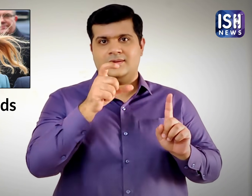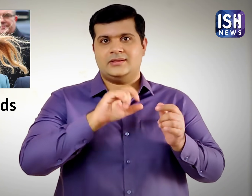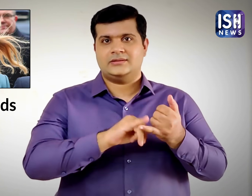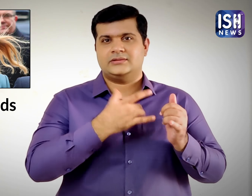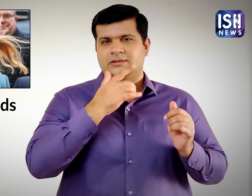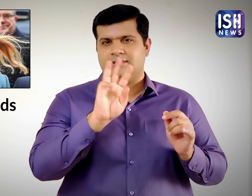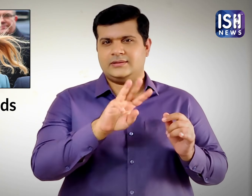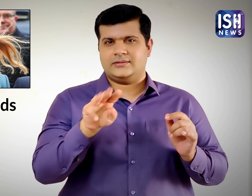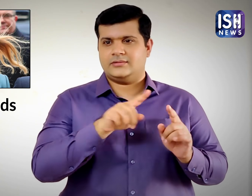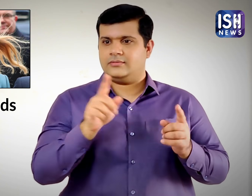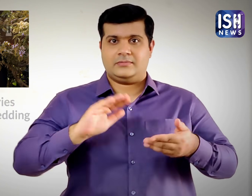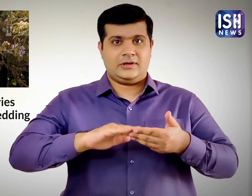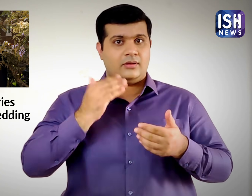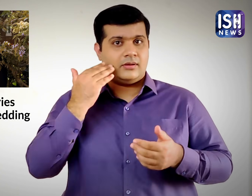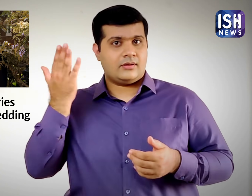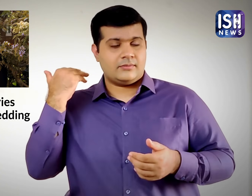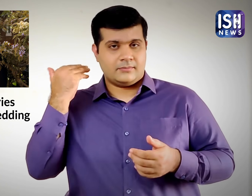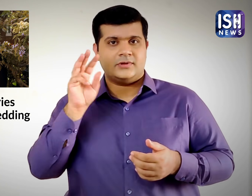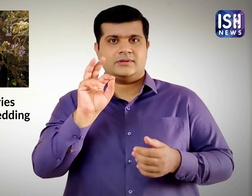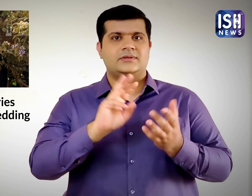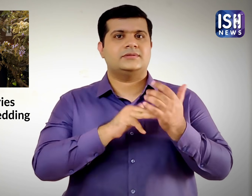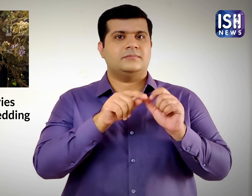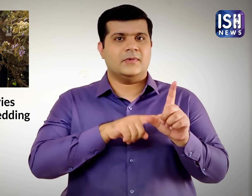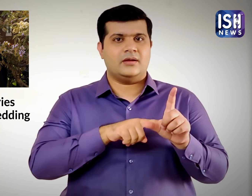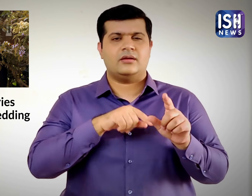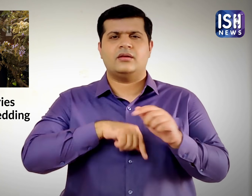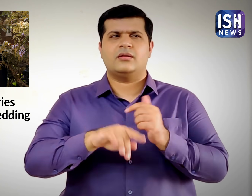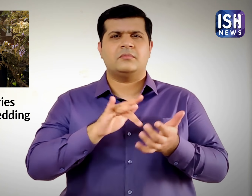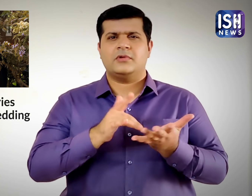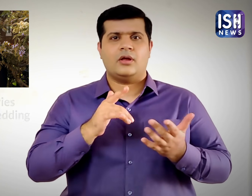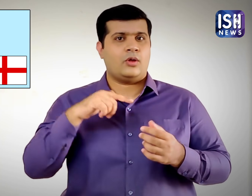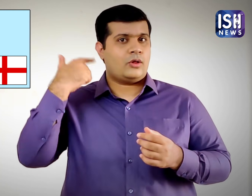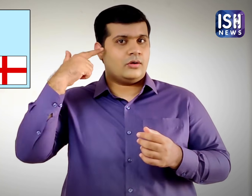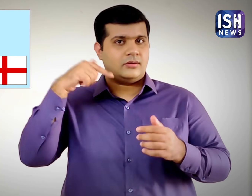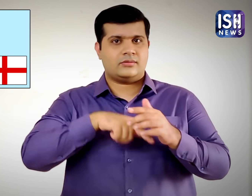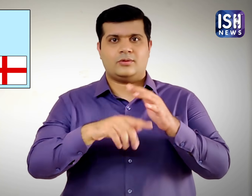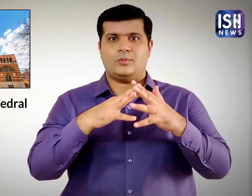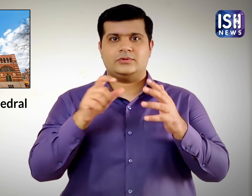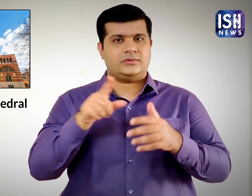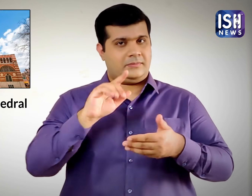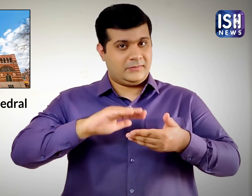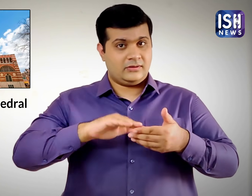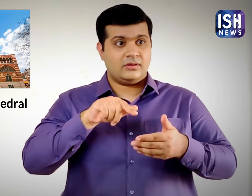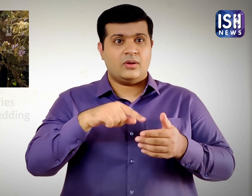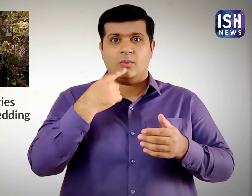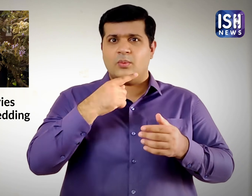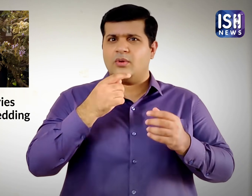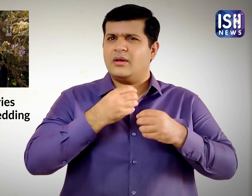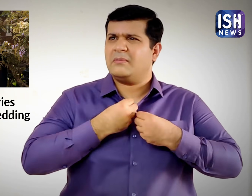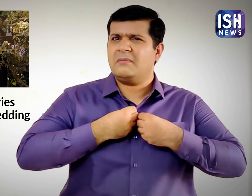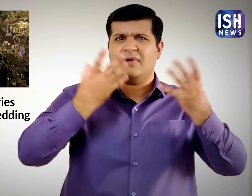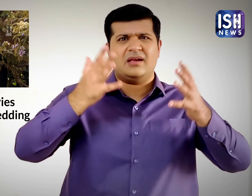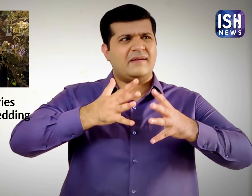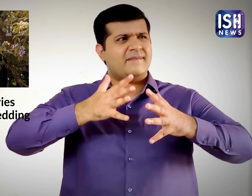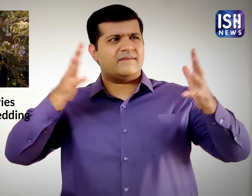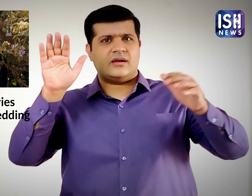Carrie Simmons से 30 मई शादी कर ली। शादी लंडन के Westminster Cathedral में एक नीजी समारोह में